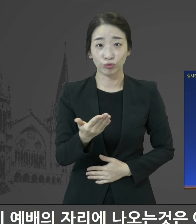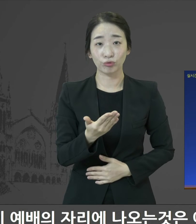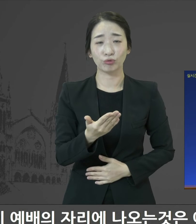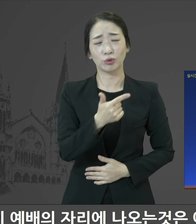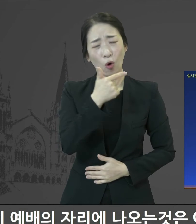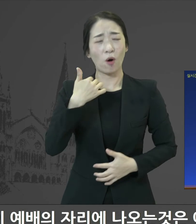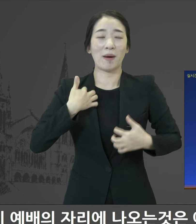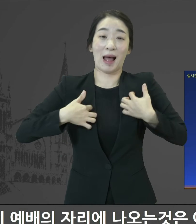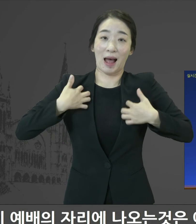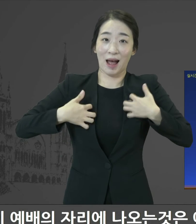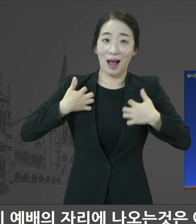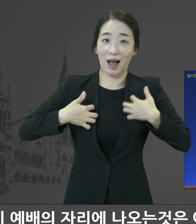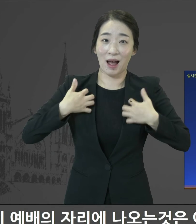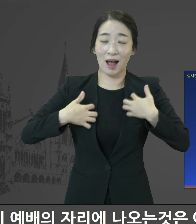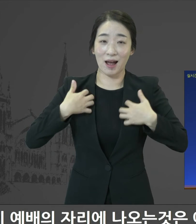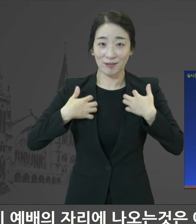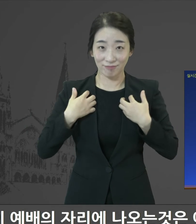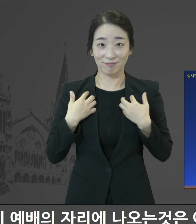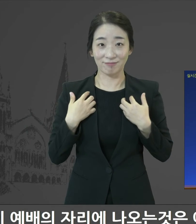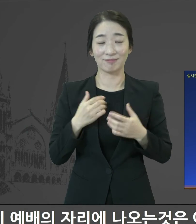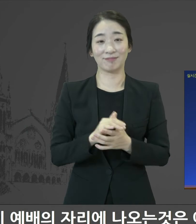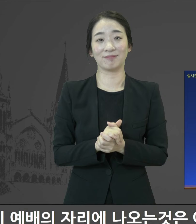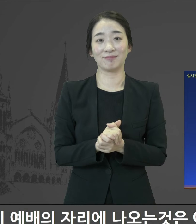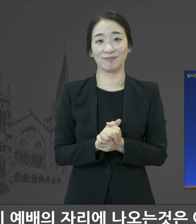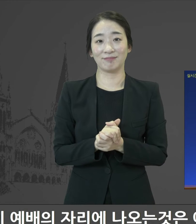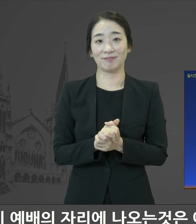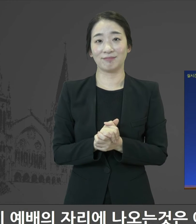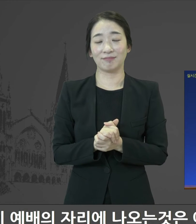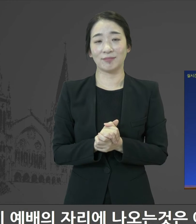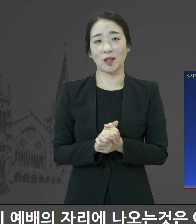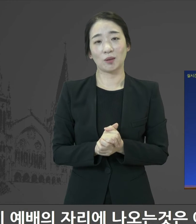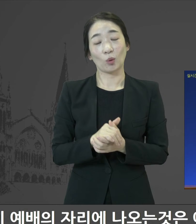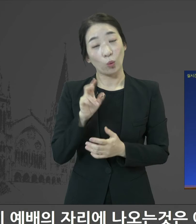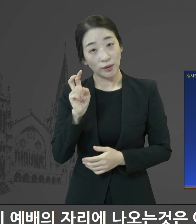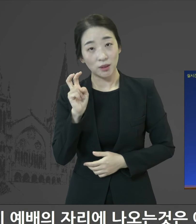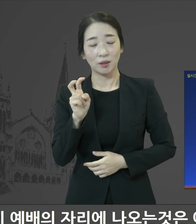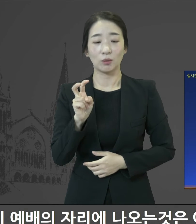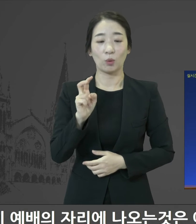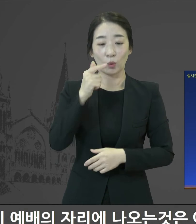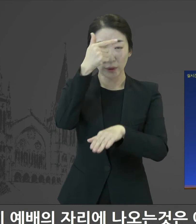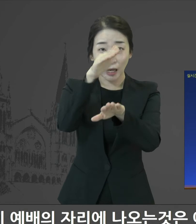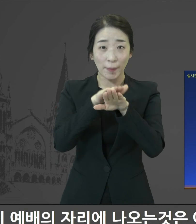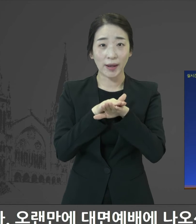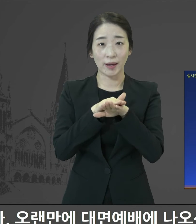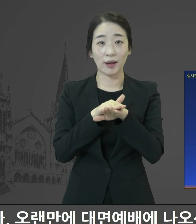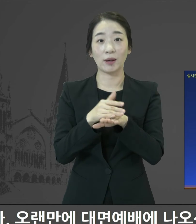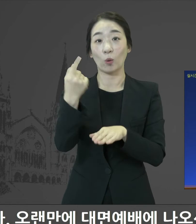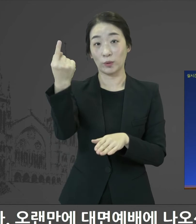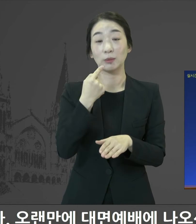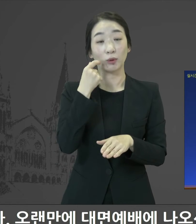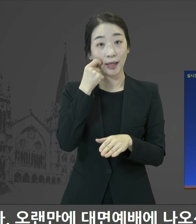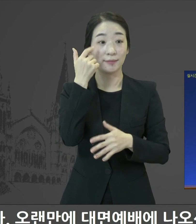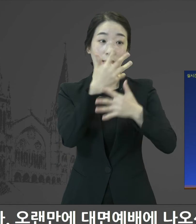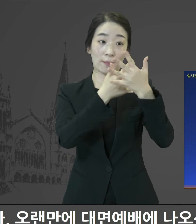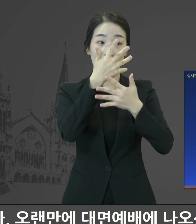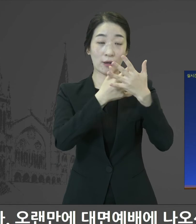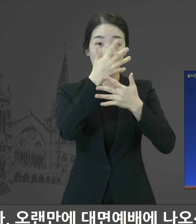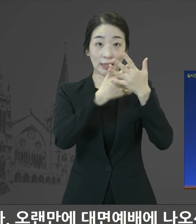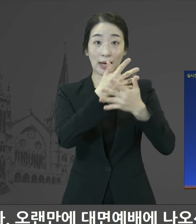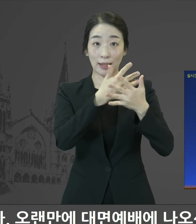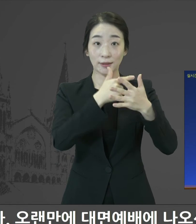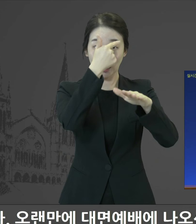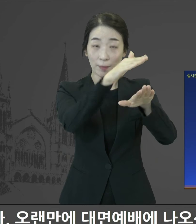반갑습니다. 잘 선택하셨습니다. 혹 아직 어려움이 있어서 비대면 자리에 있는 충현의 가족들 좋습니다. 그